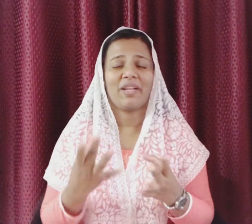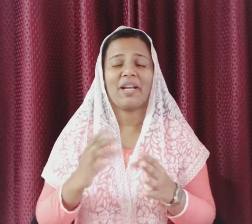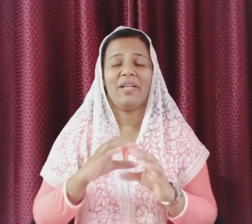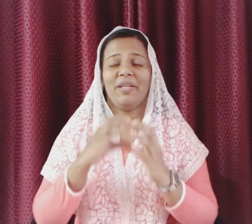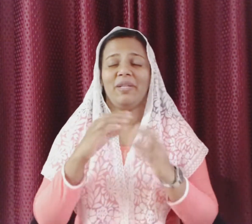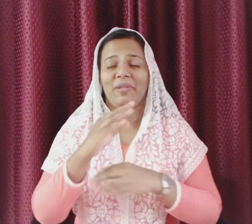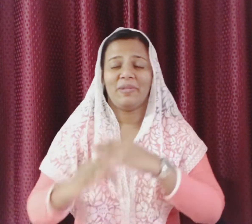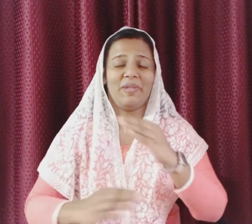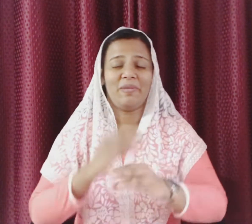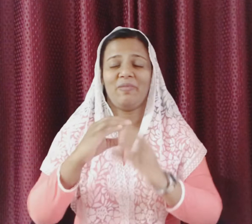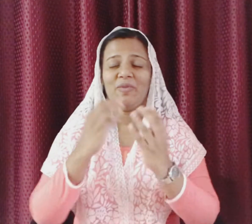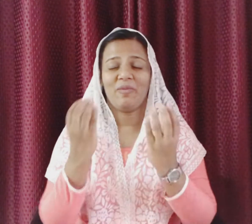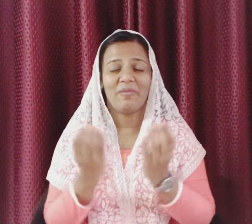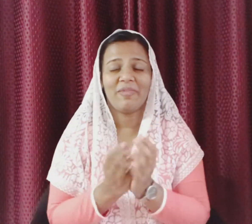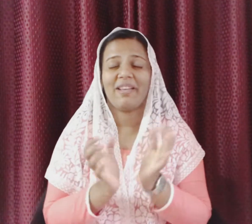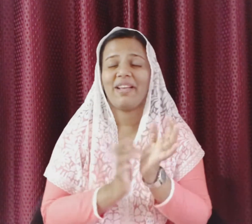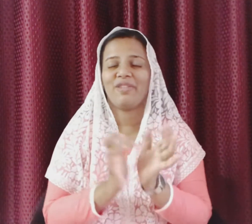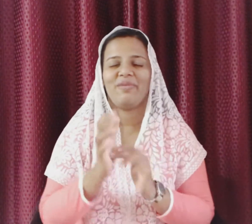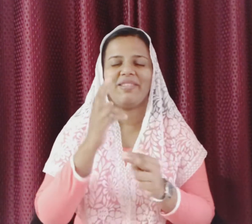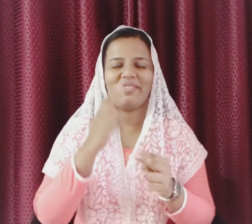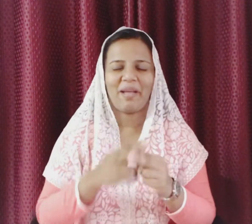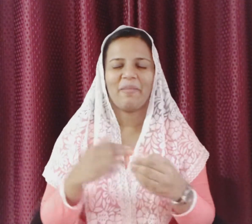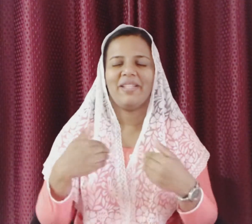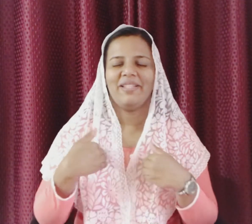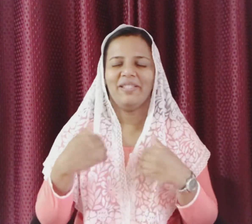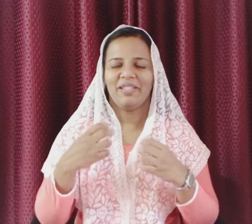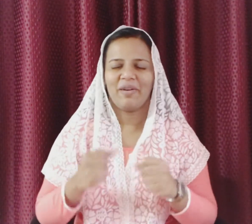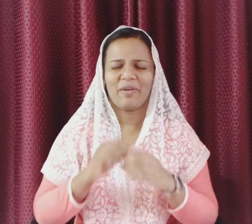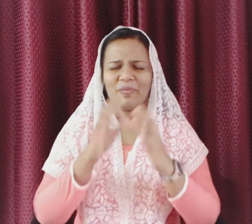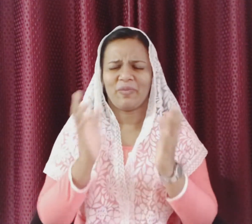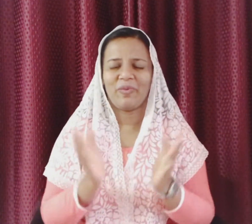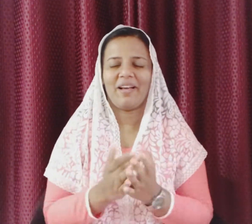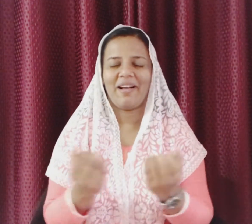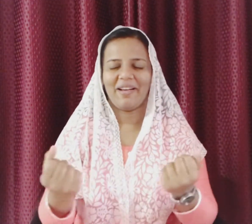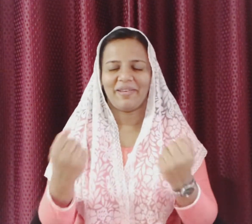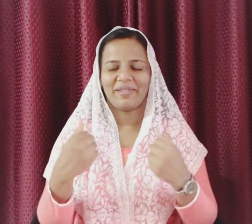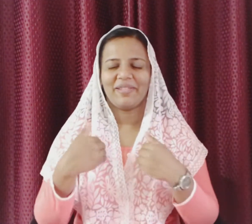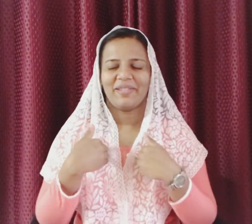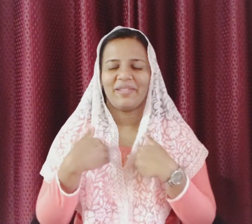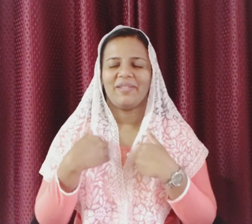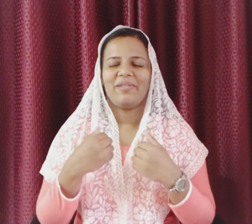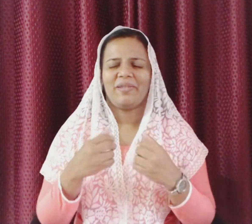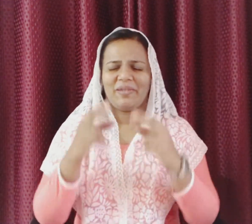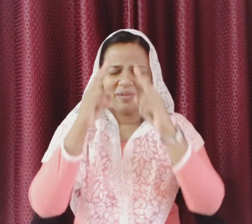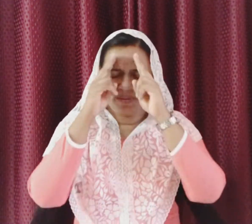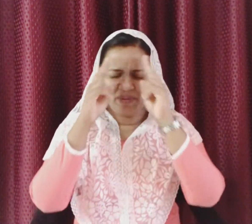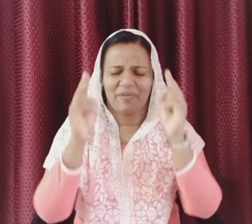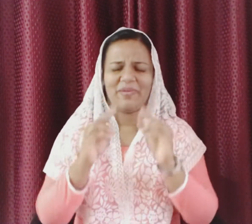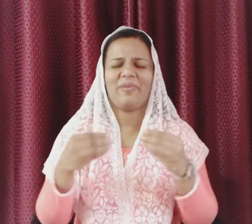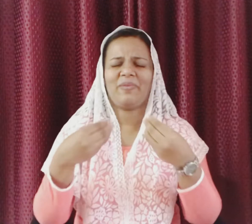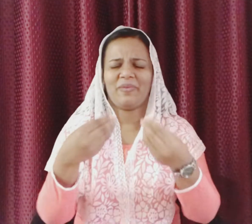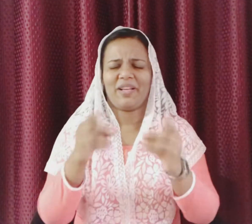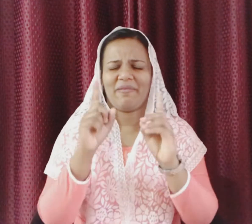നാഥനായ യേശുക്രിസ്തുവിൻ്റെ നാമത്തിൽ സൗഖ്യമാകട്ടെ. പരിപൂർണ്ണ ആരോഗ്യം, പരിപൂർണ്ണ സ്വസ്ഥത യേശുക്രിസ്തുവിൻ്റെ നാമത്തിൽ തൻ്റെ മക്കളുടെ